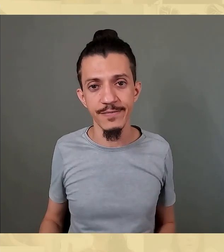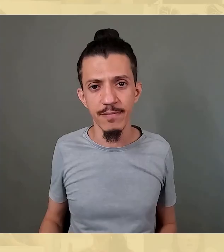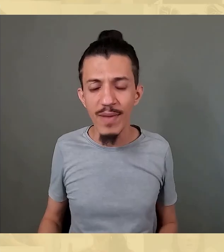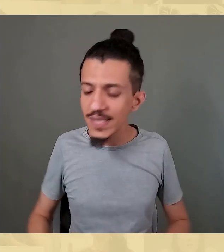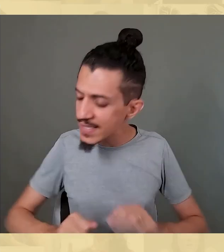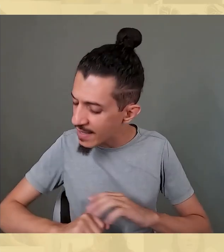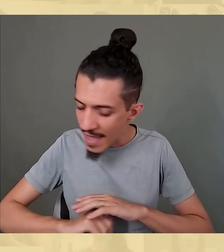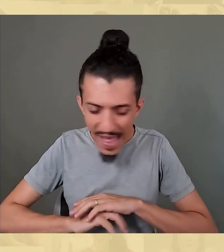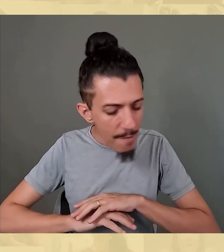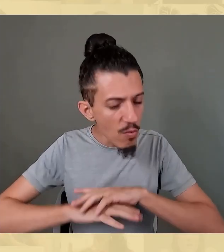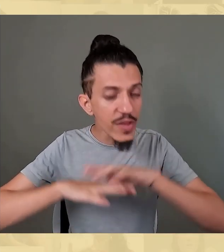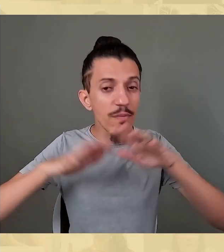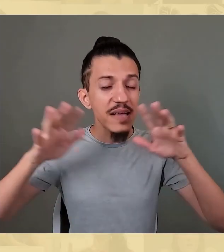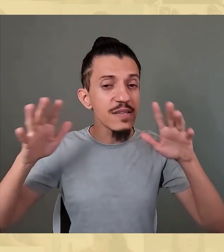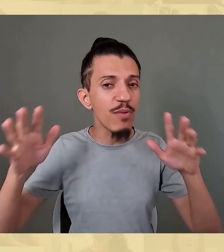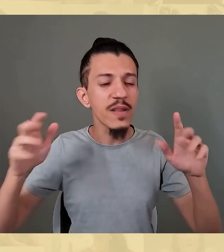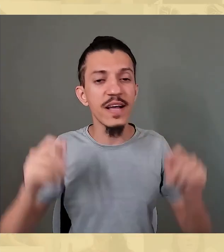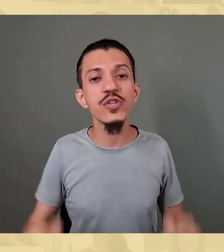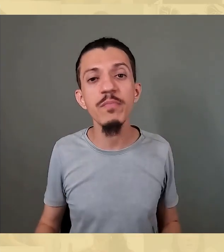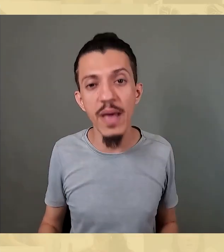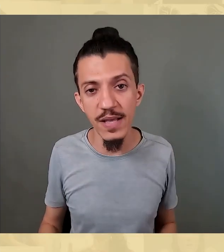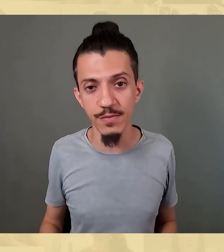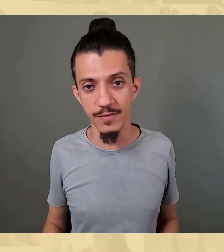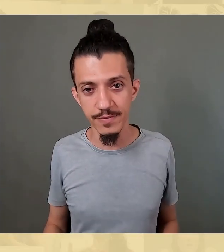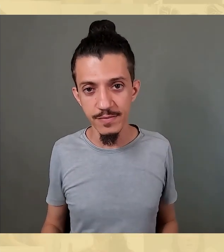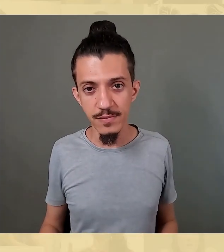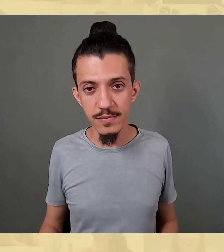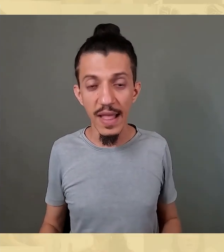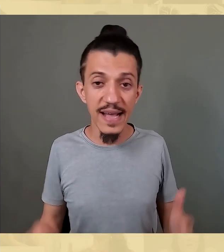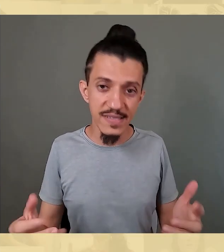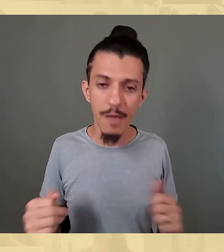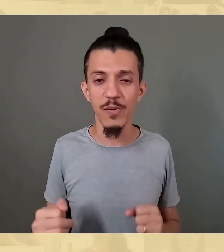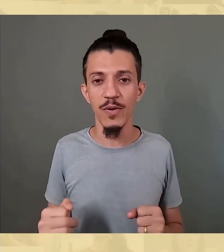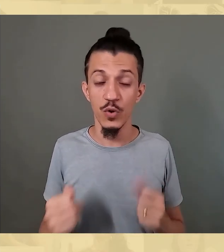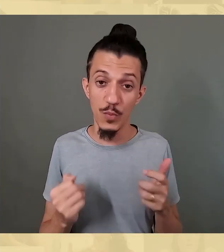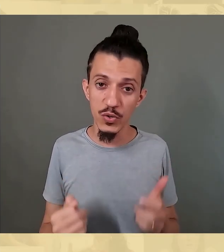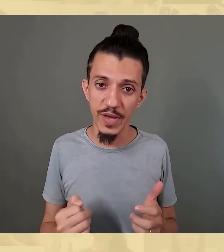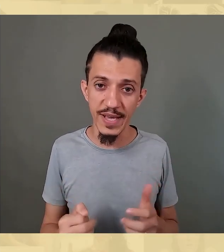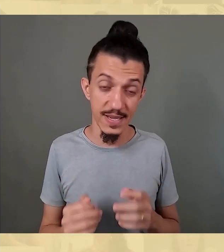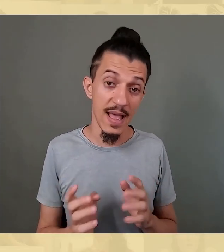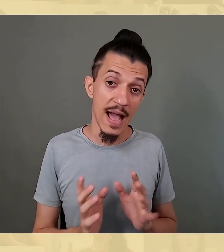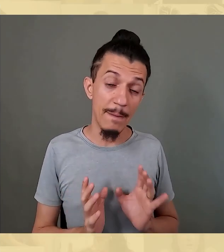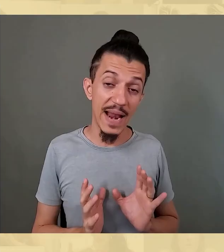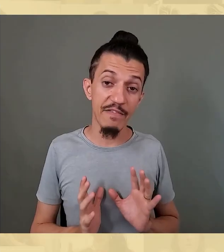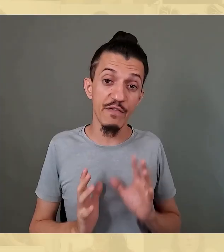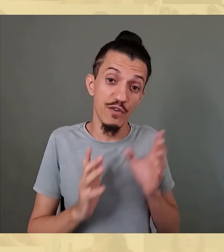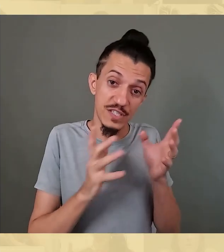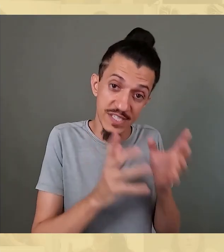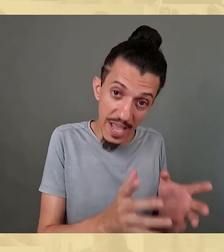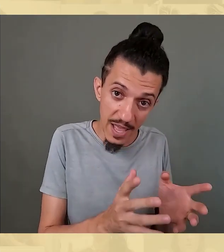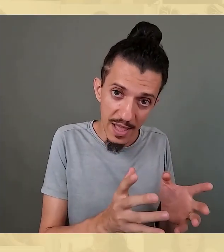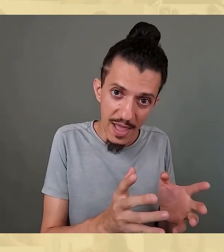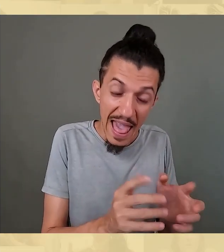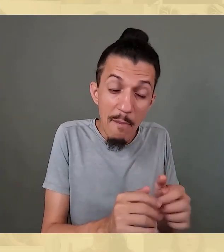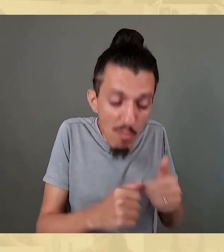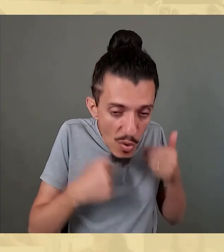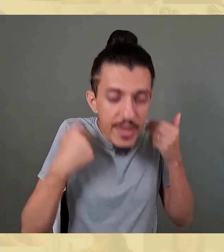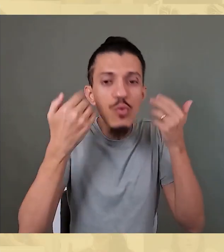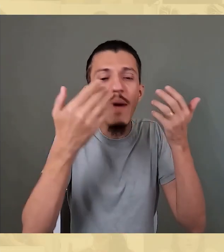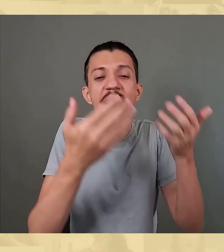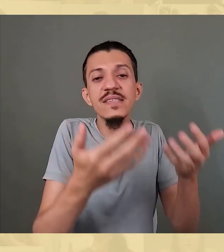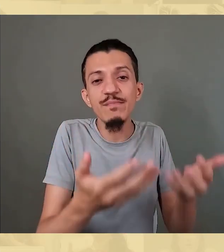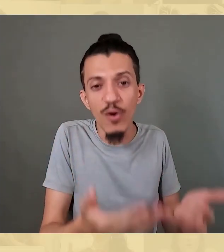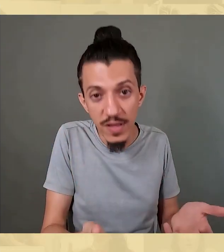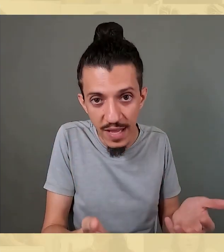outras. Mas assim, é muito mais importante mesmo. Exemplo, no português, a palavra você é